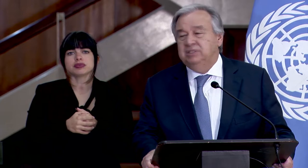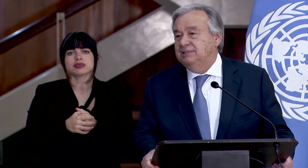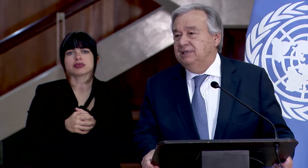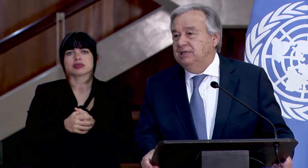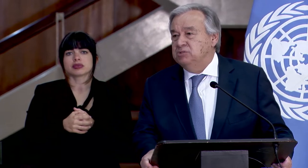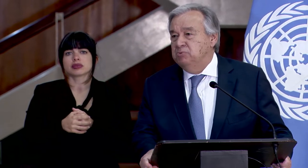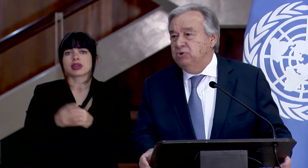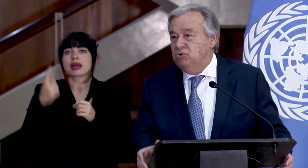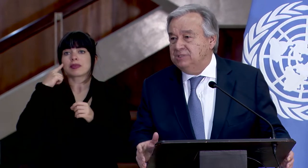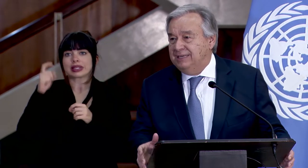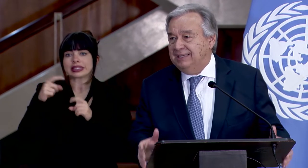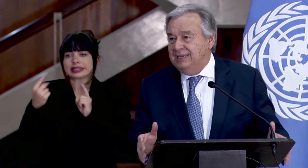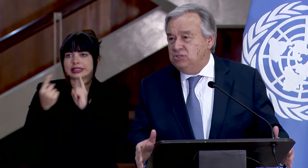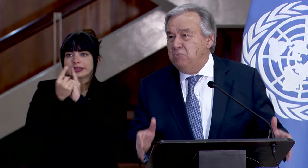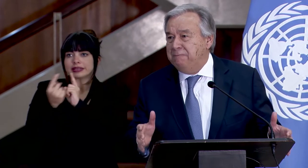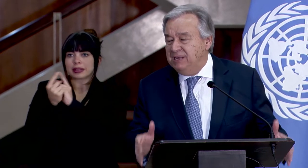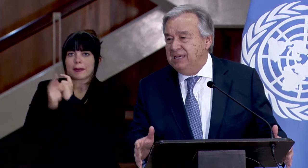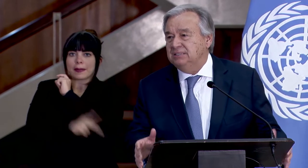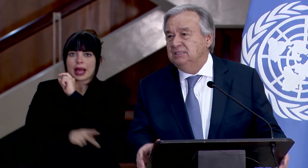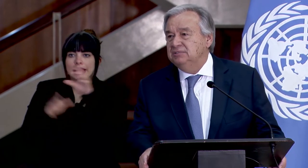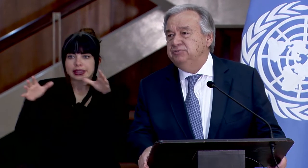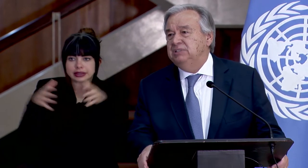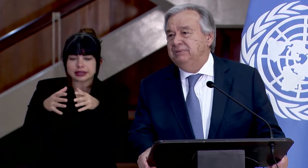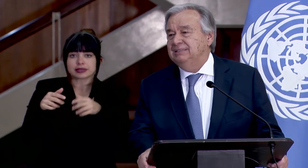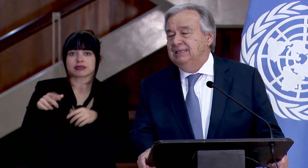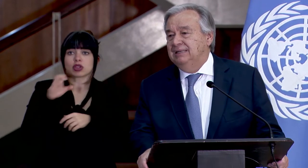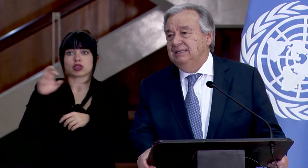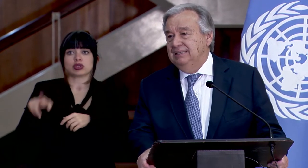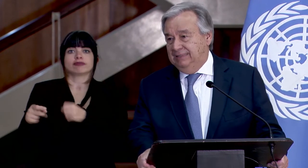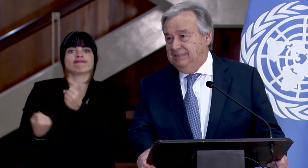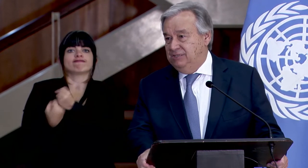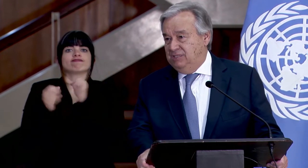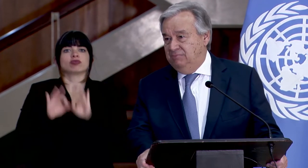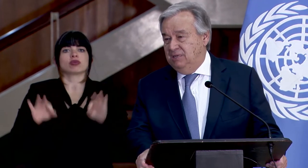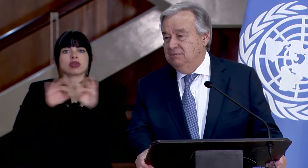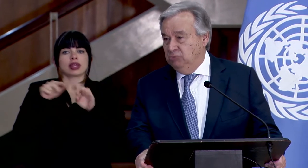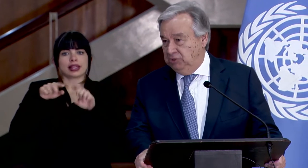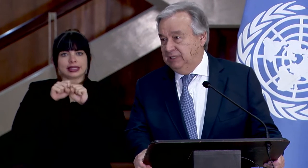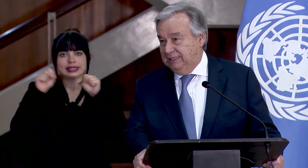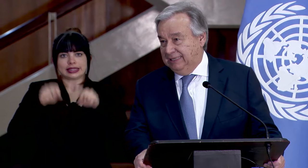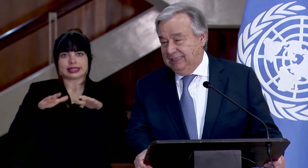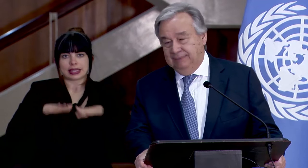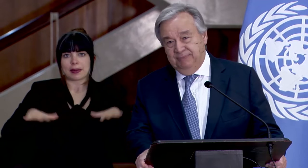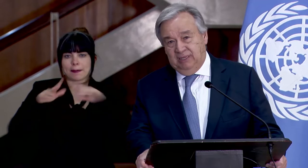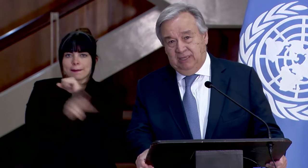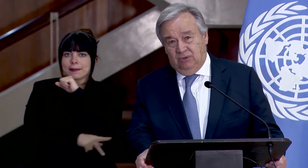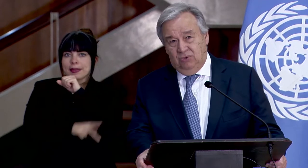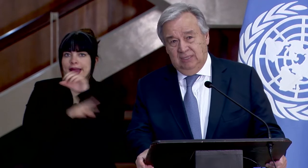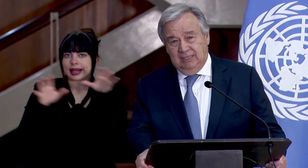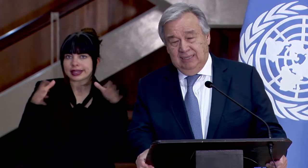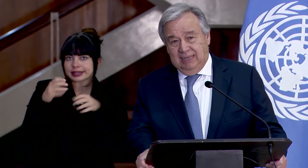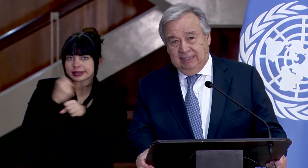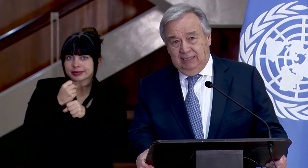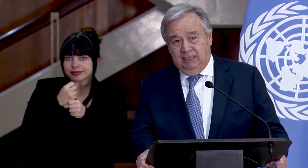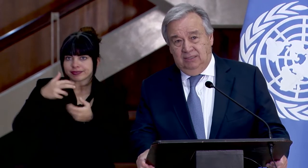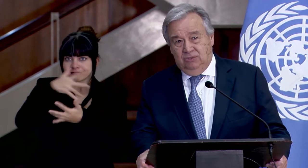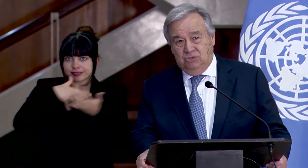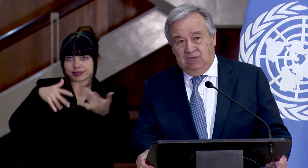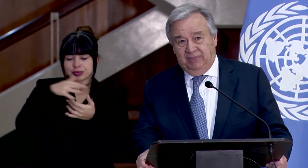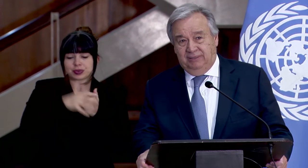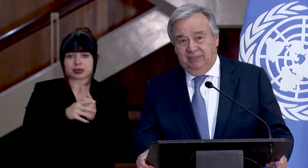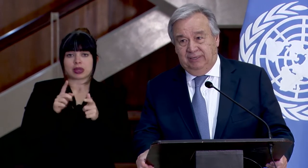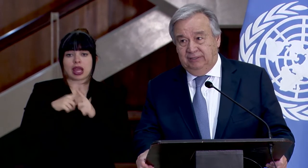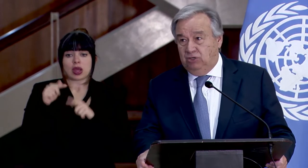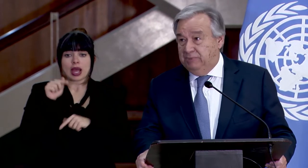del multilateralismo. Pero Costa Rica es un pilar fundamental del sistema multilateral. Y quiero aquí